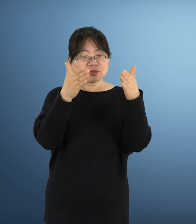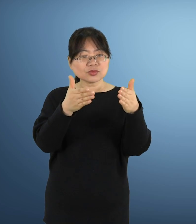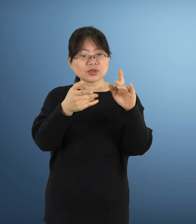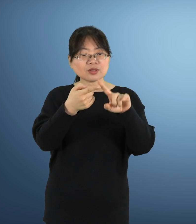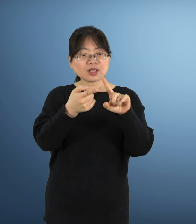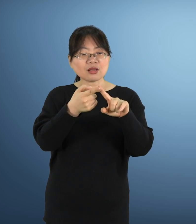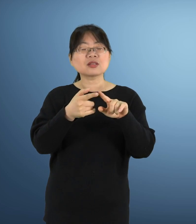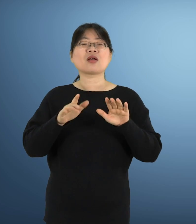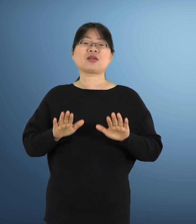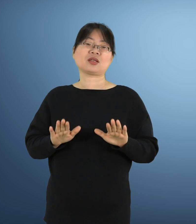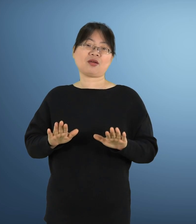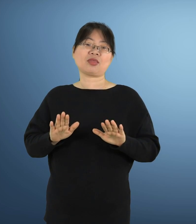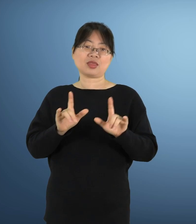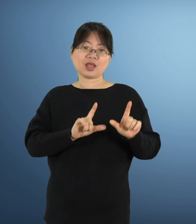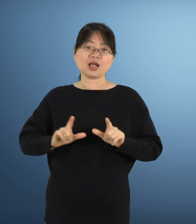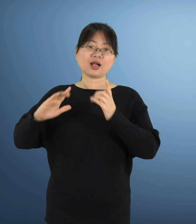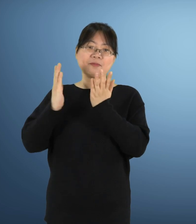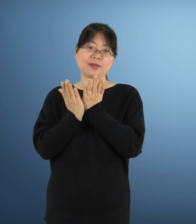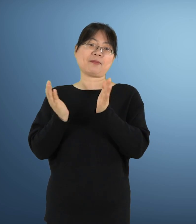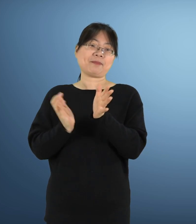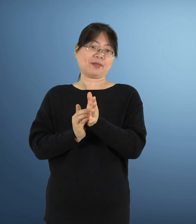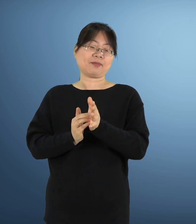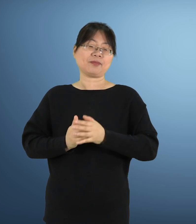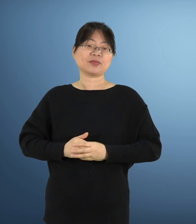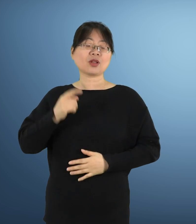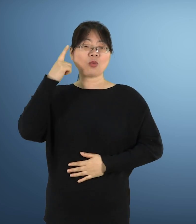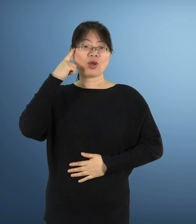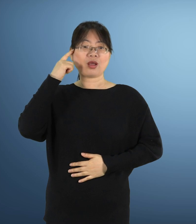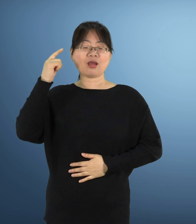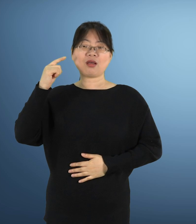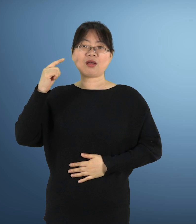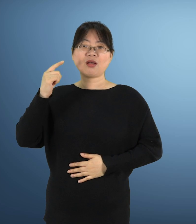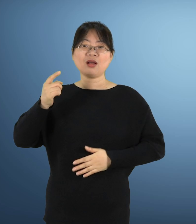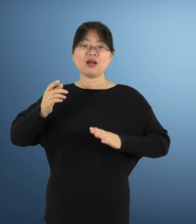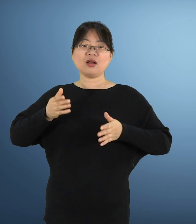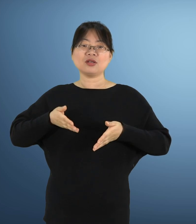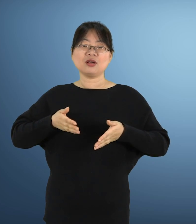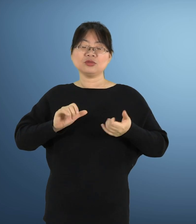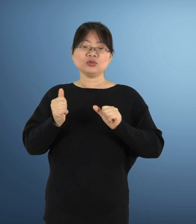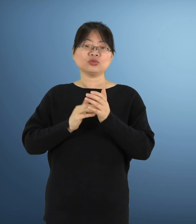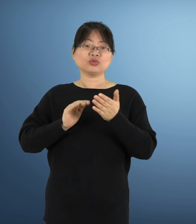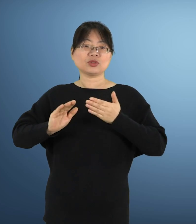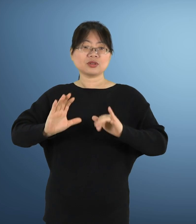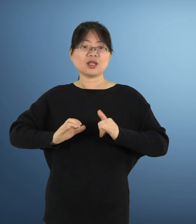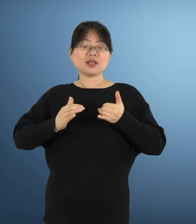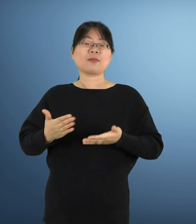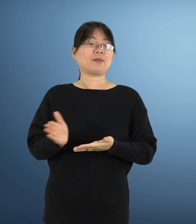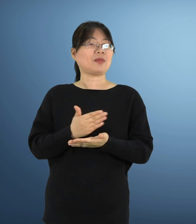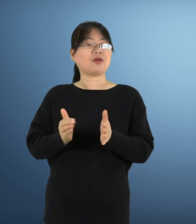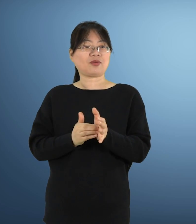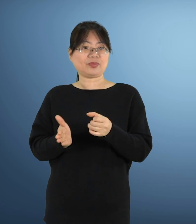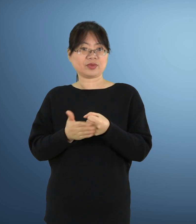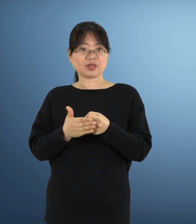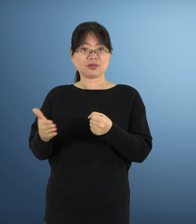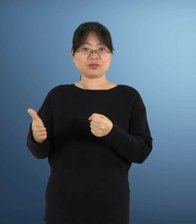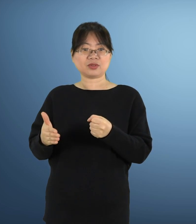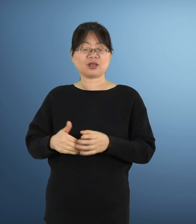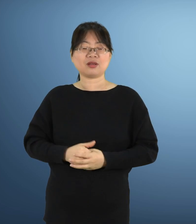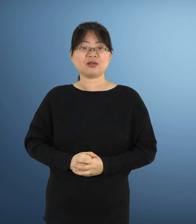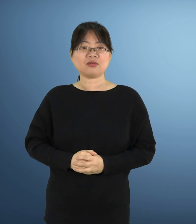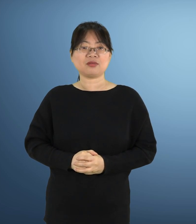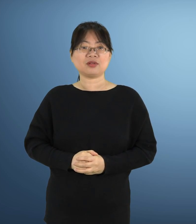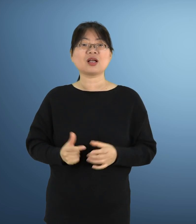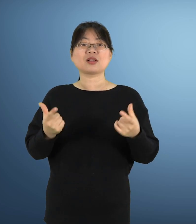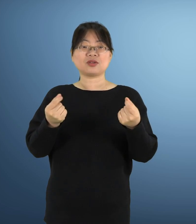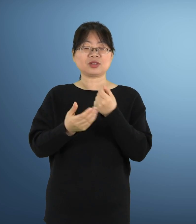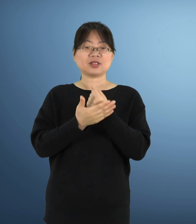초점이 현세적입니다. 왜? 다음 세상이 없으니까 이들에게는. 게다가